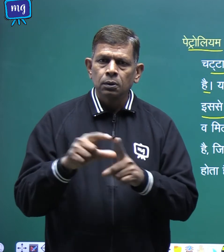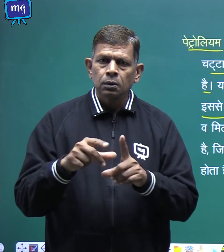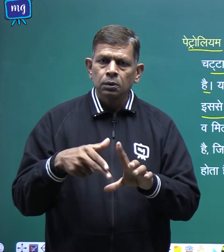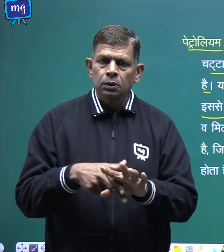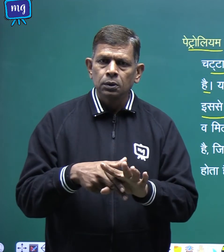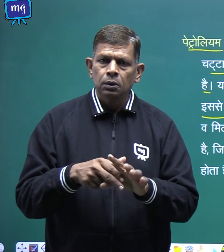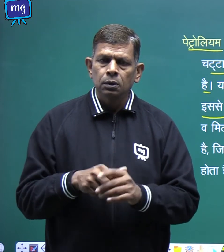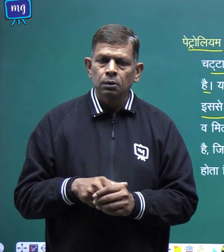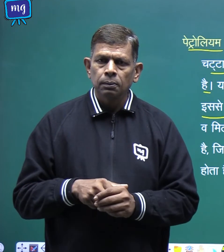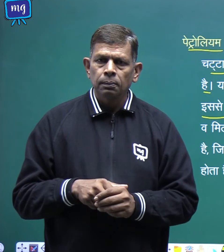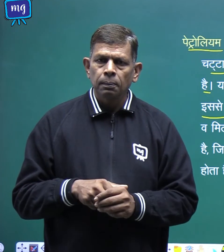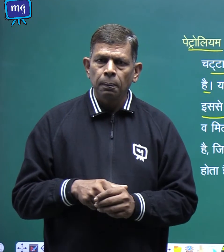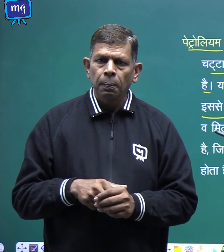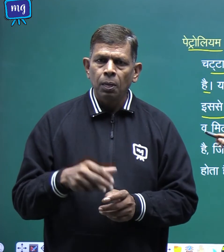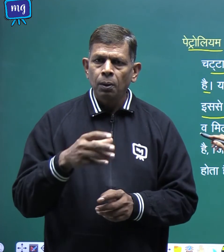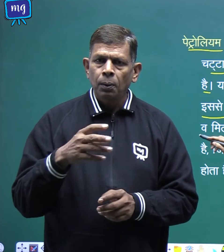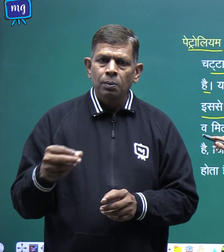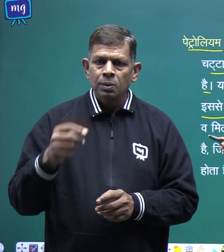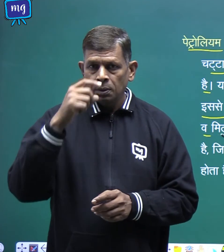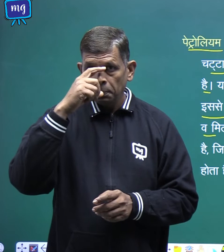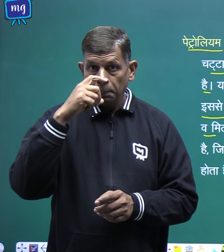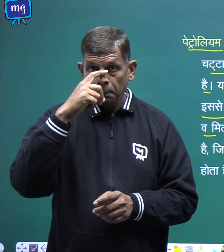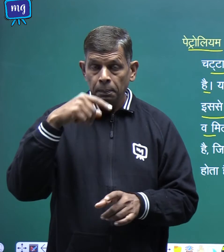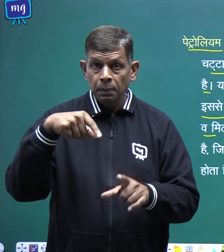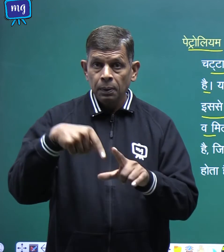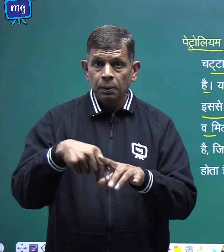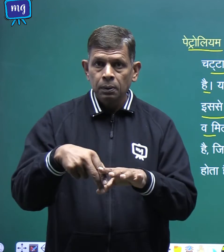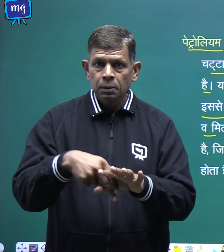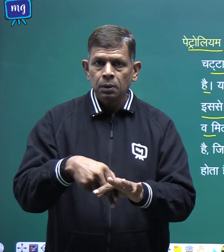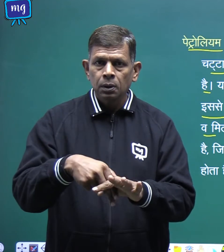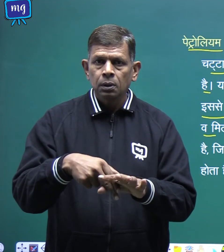डीजल व मिट्टी का तेल आदि